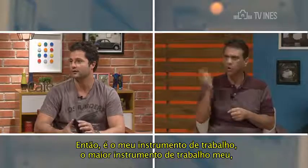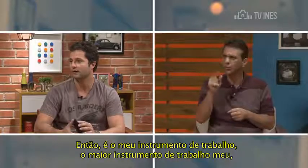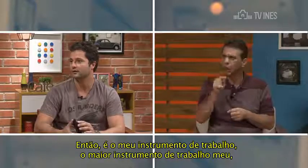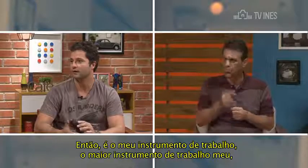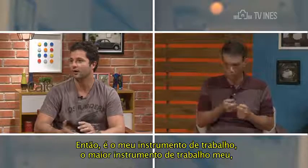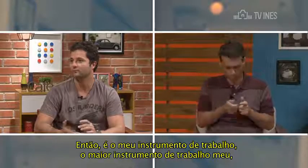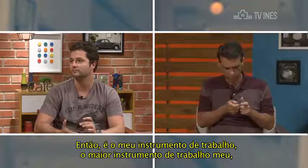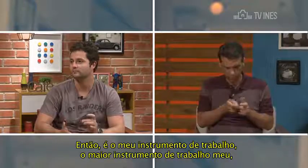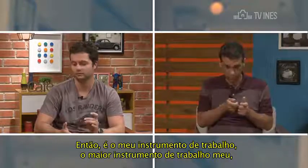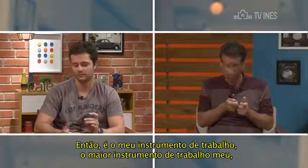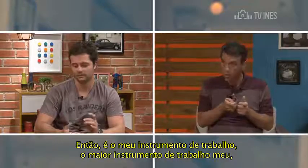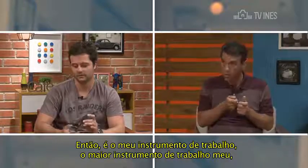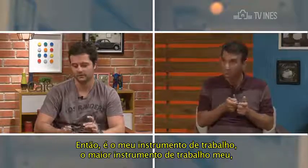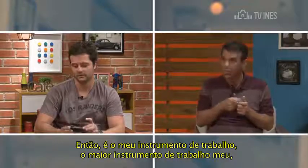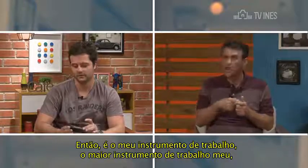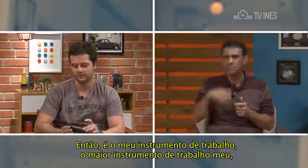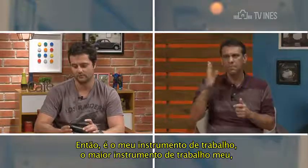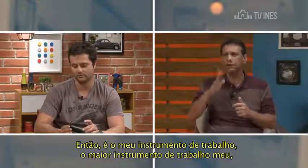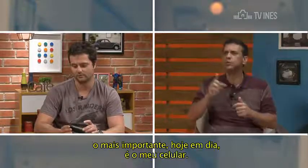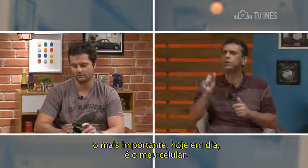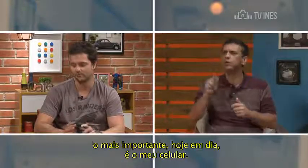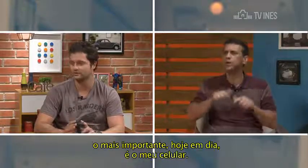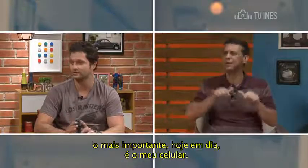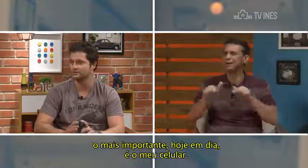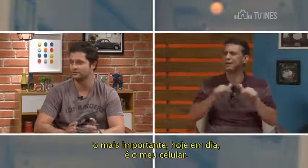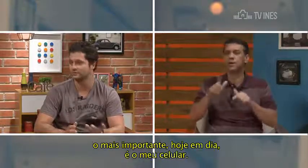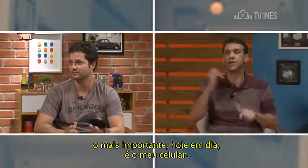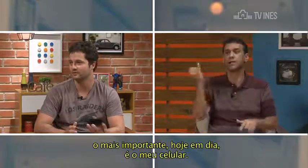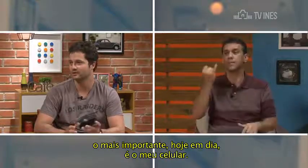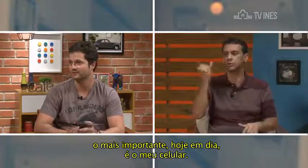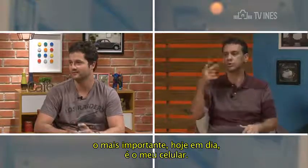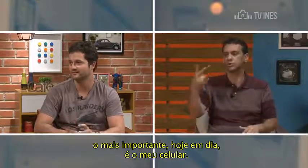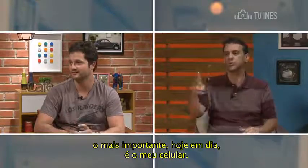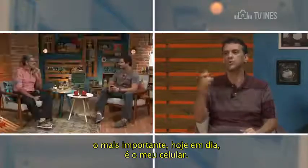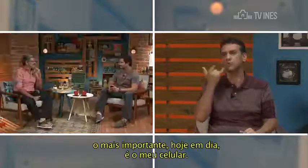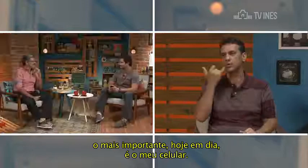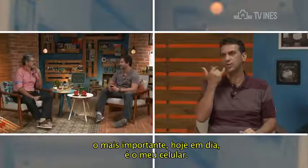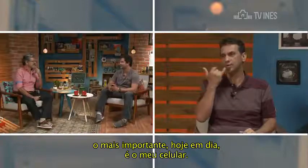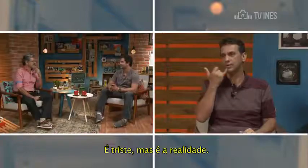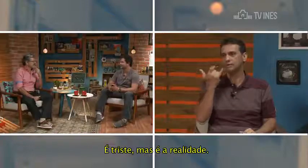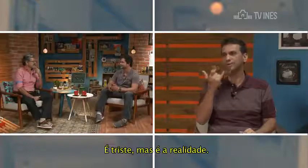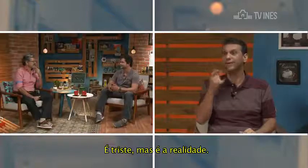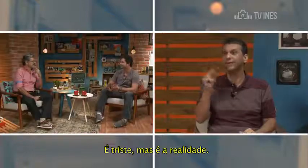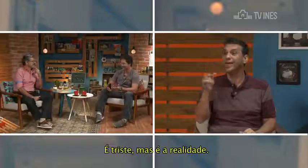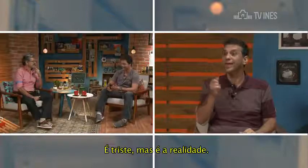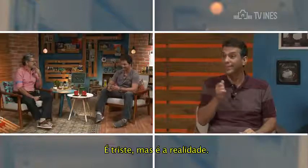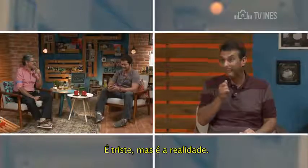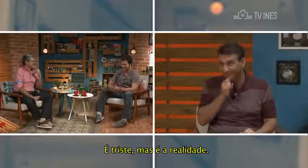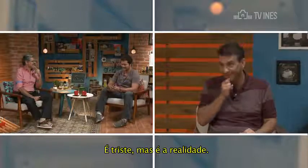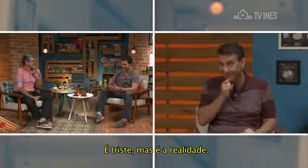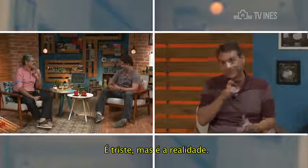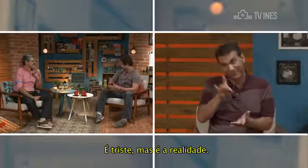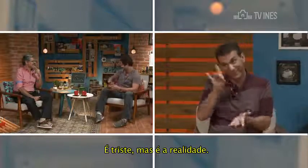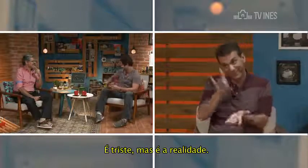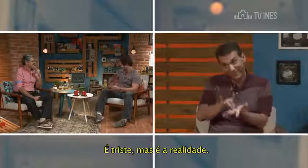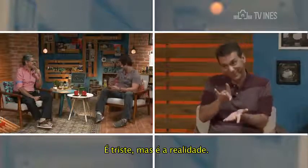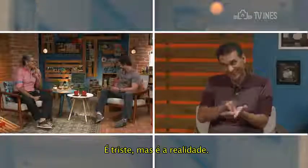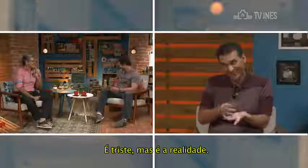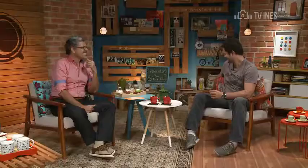instrumento de trabalho, o maior instrumento de trabalho meu, o mais importante hoje em dia é meu celular. É triste, mas é a